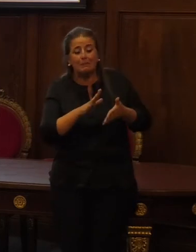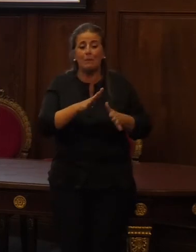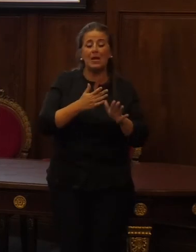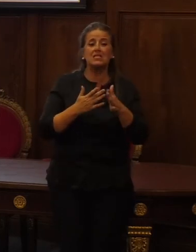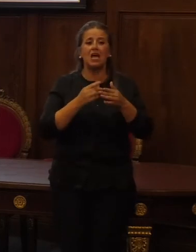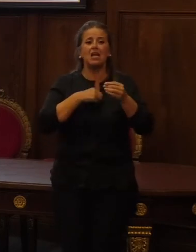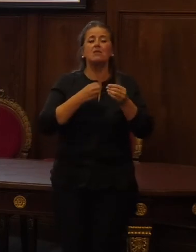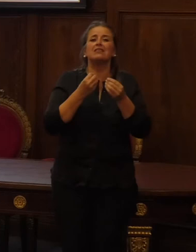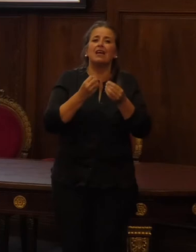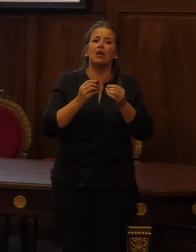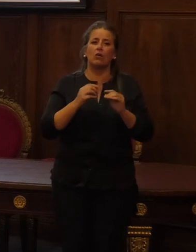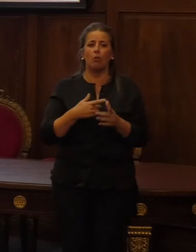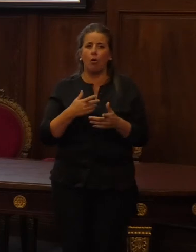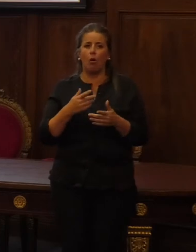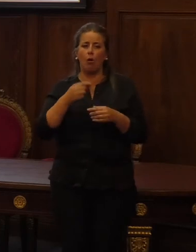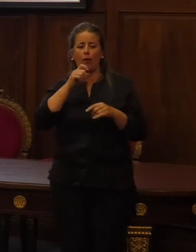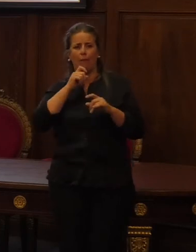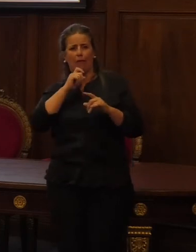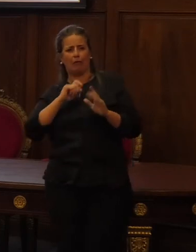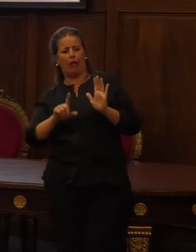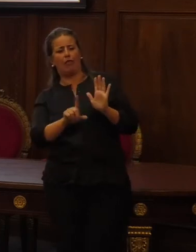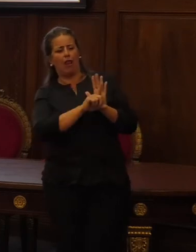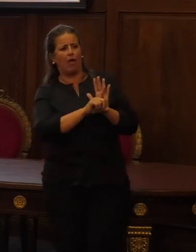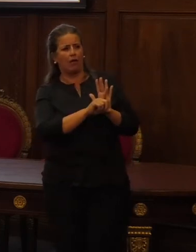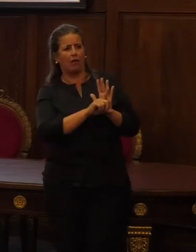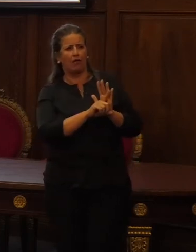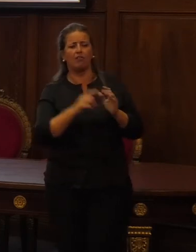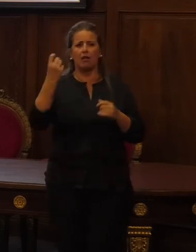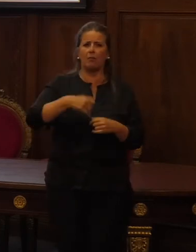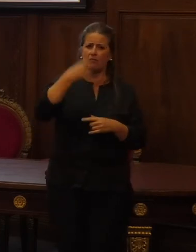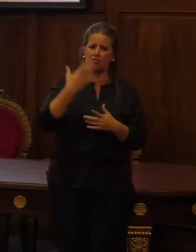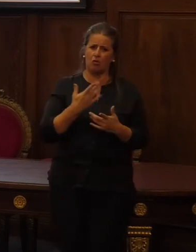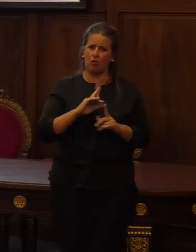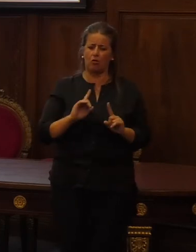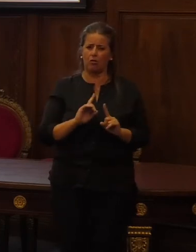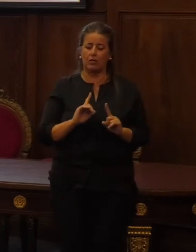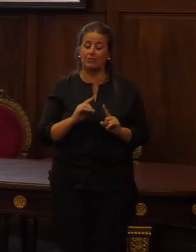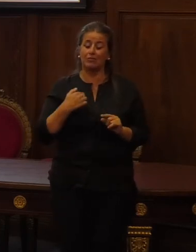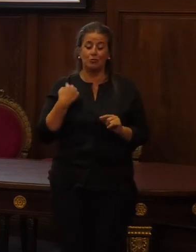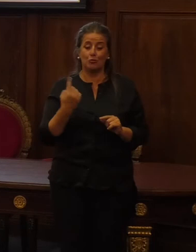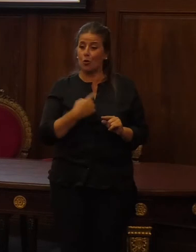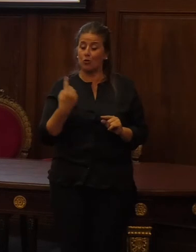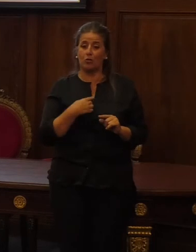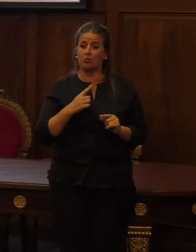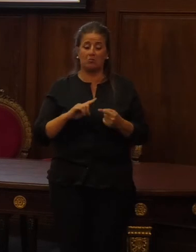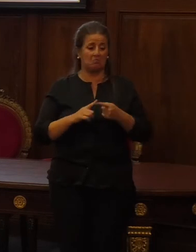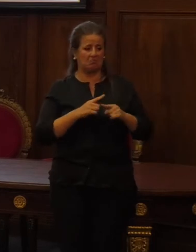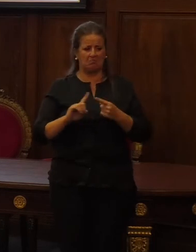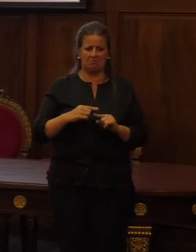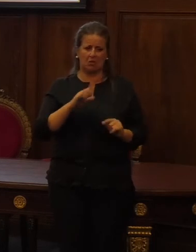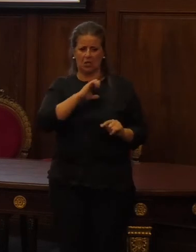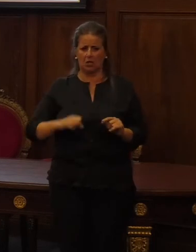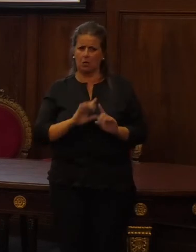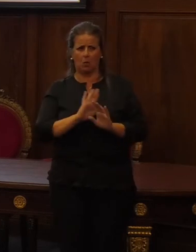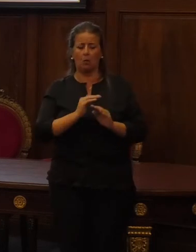que arman una ficción de ley de la profesión. Nosotros no teníamos ese tipo de relación con el